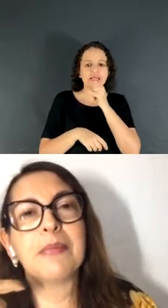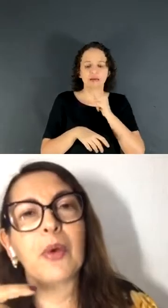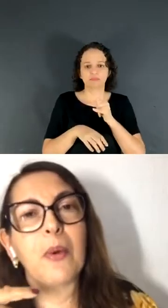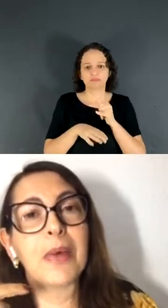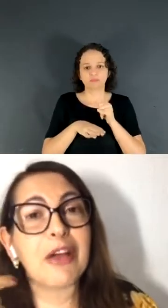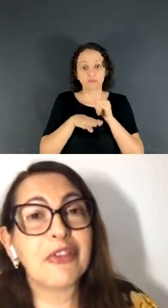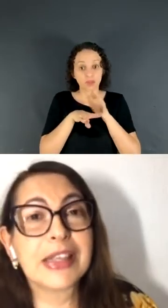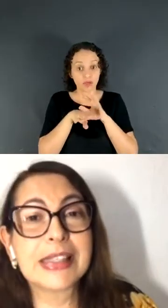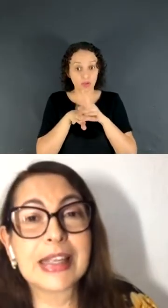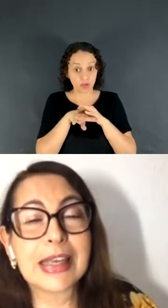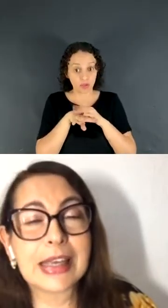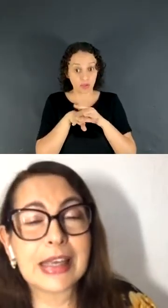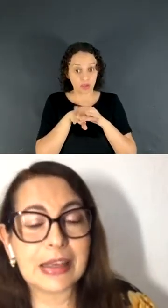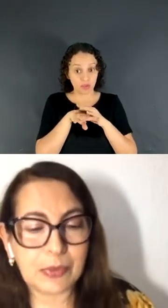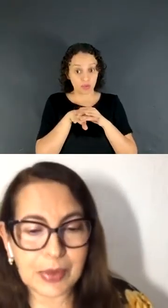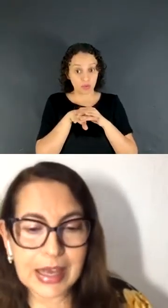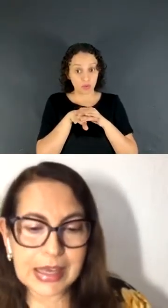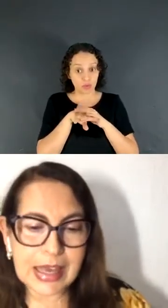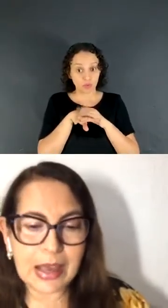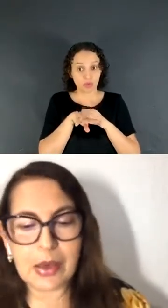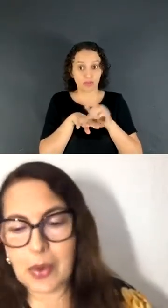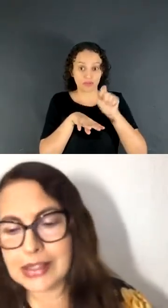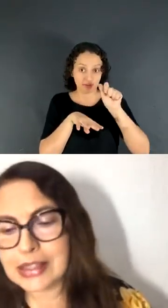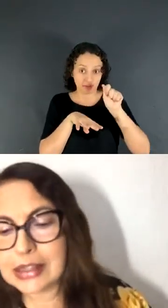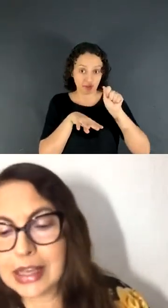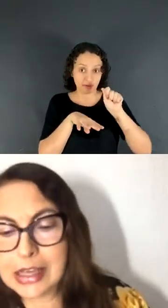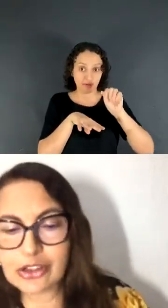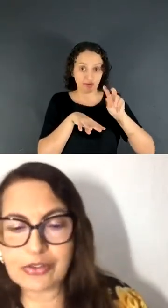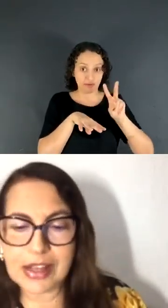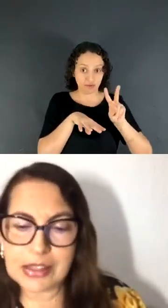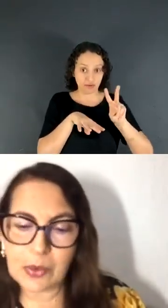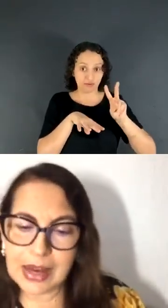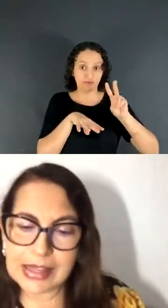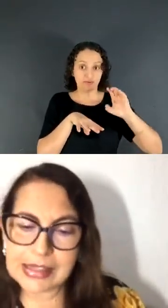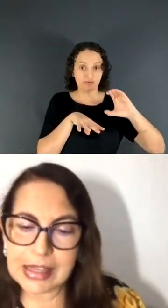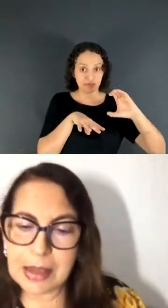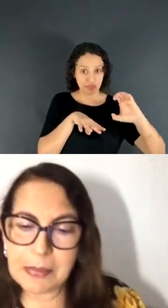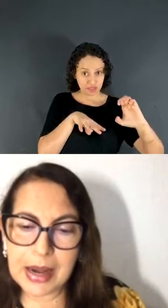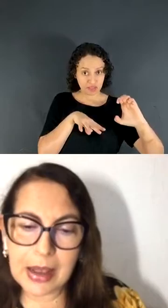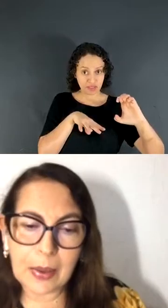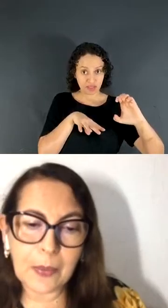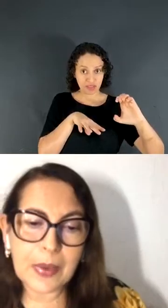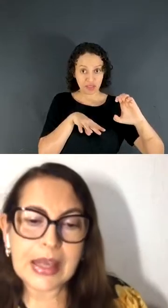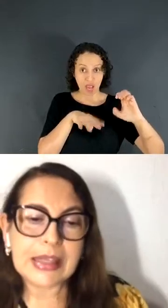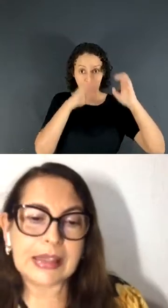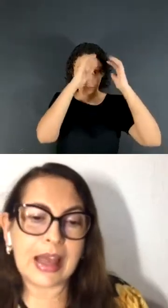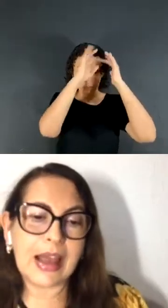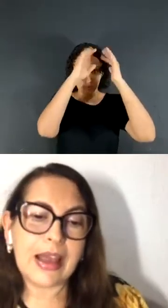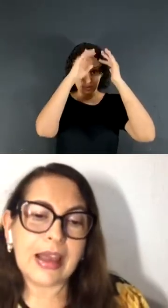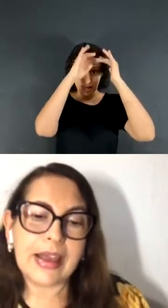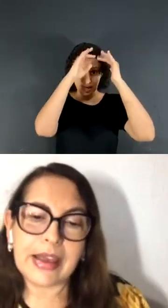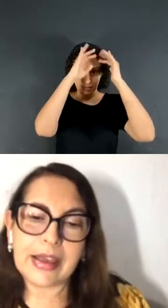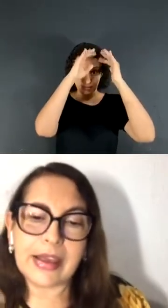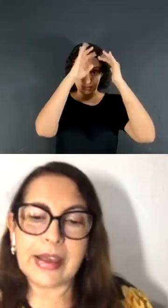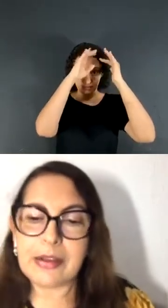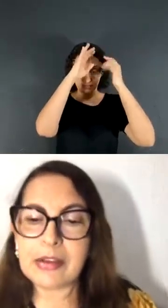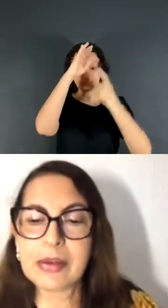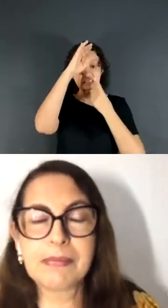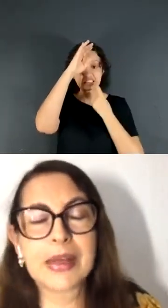por exemplo, como a AVC, né, que é o acidente vascular cerebral, tá?